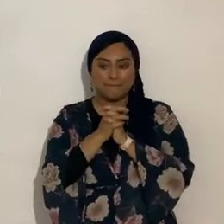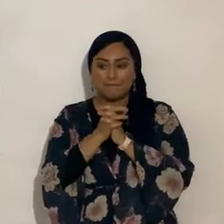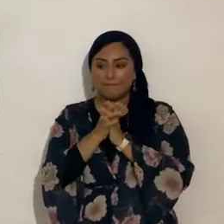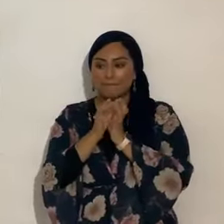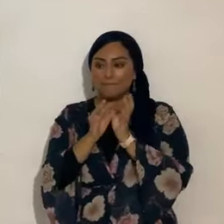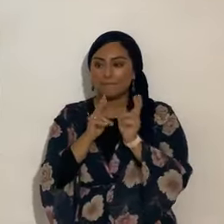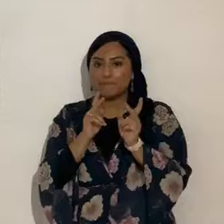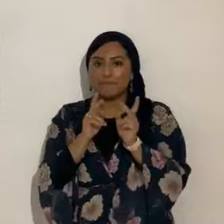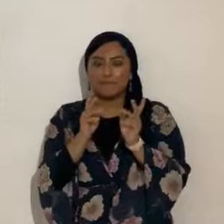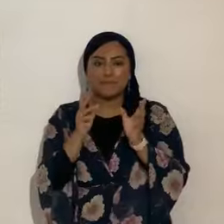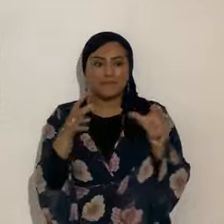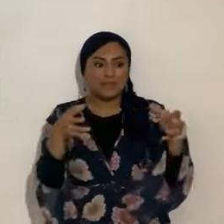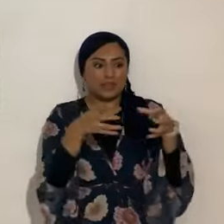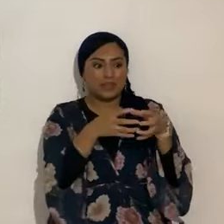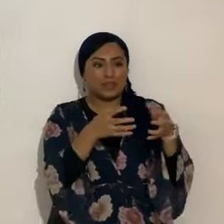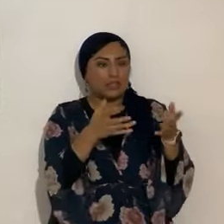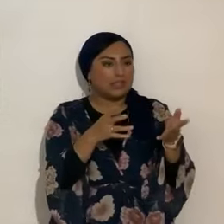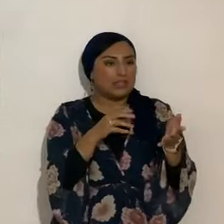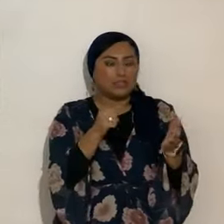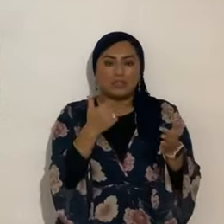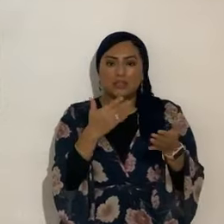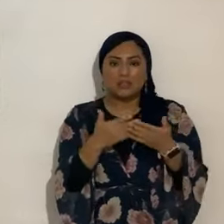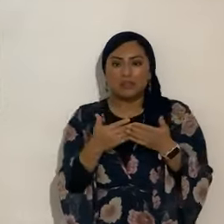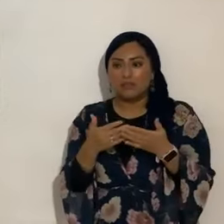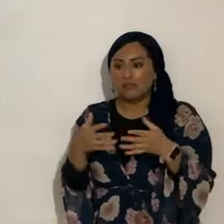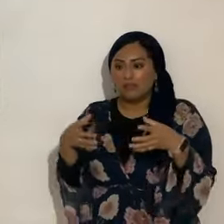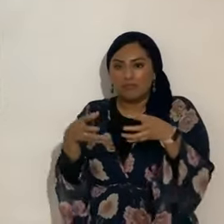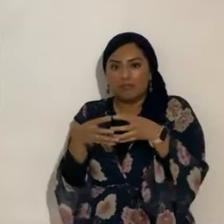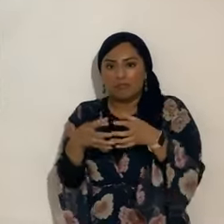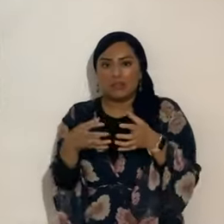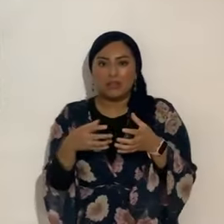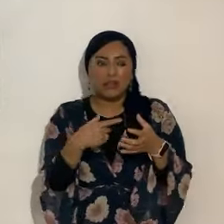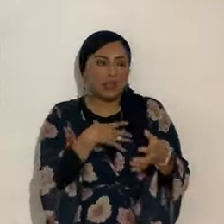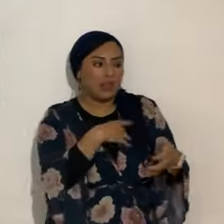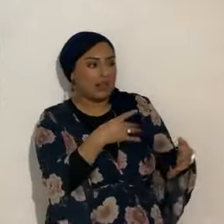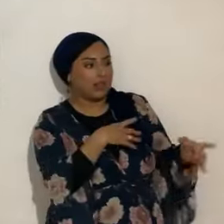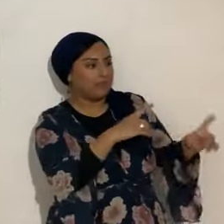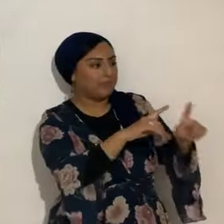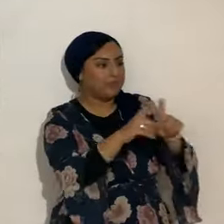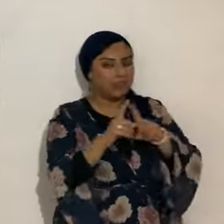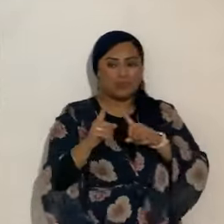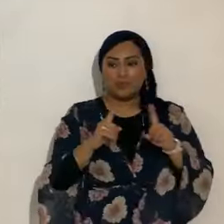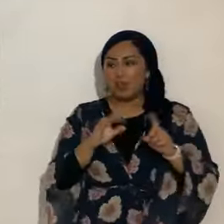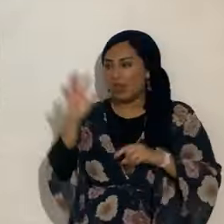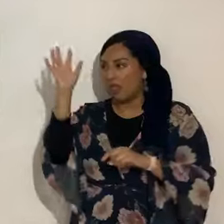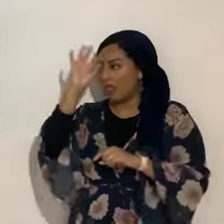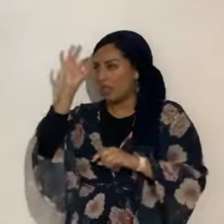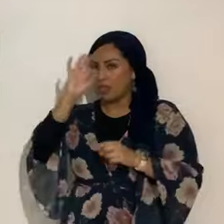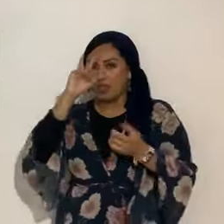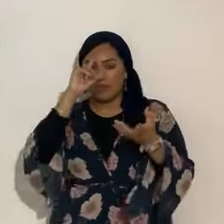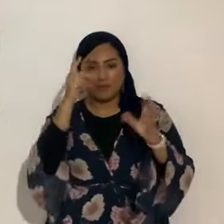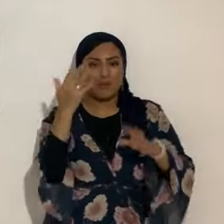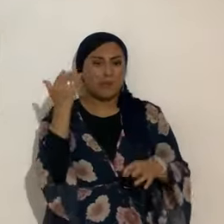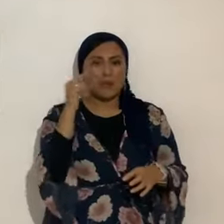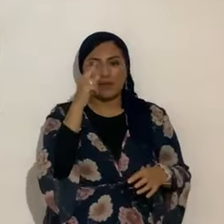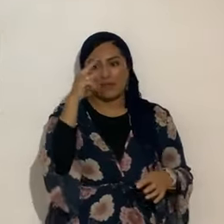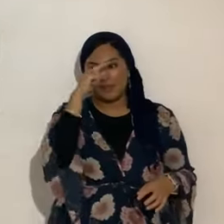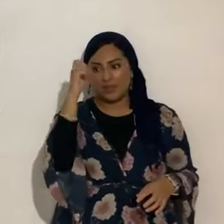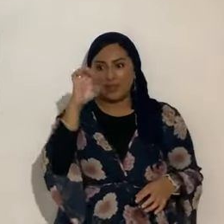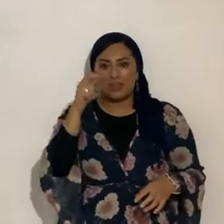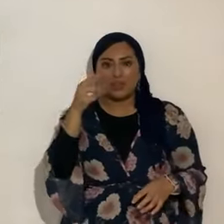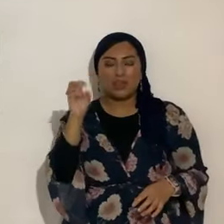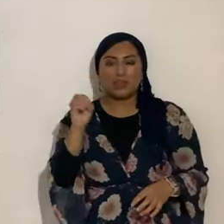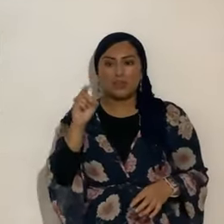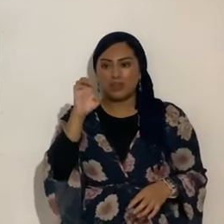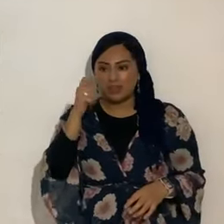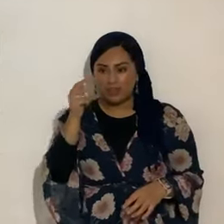que, terrible, o sea, que están ahí coqueteando unos con otros y haciendo tontera y media por el ego. El